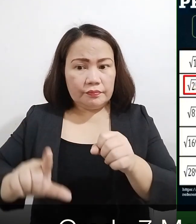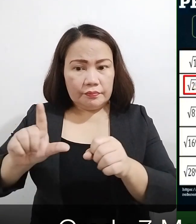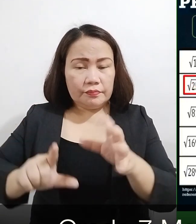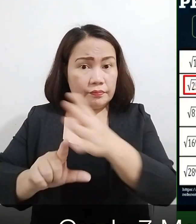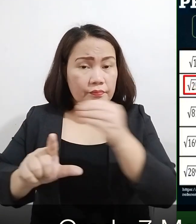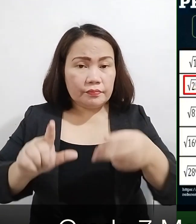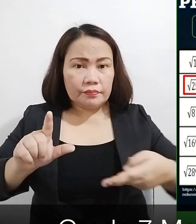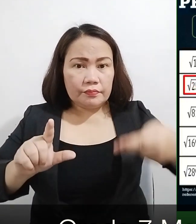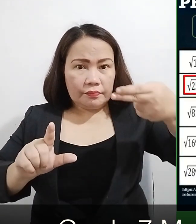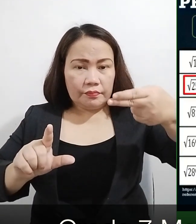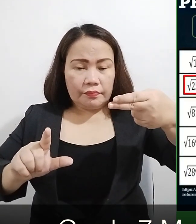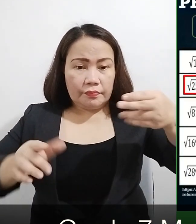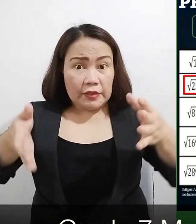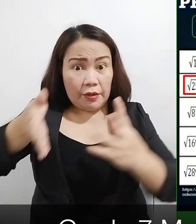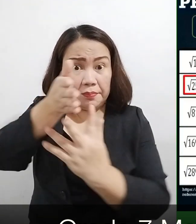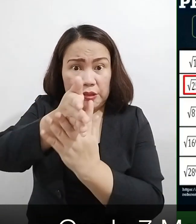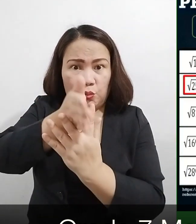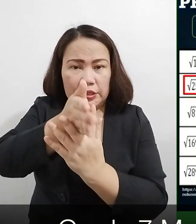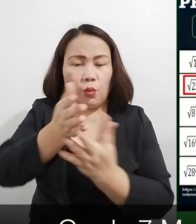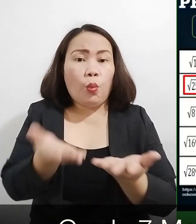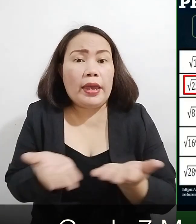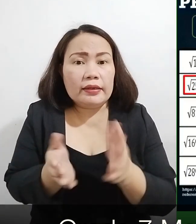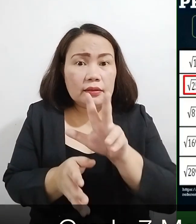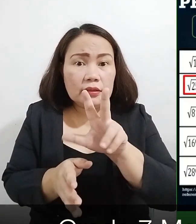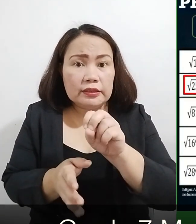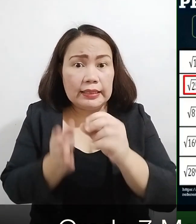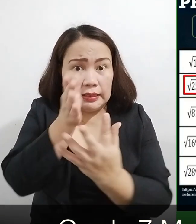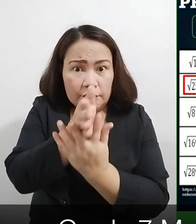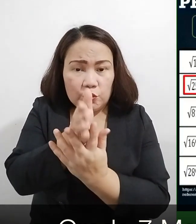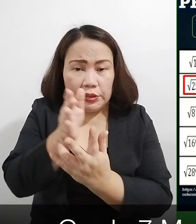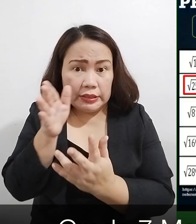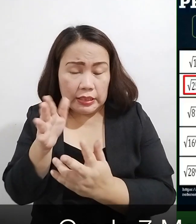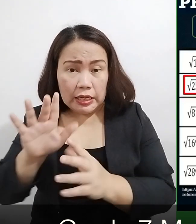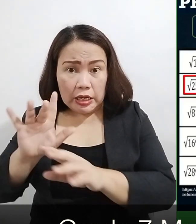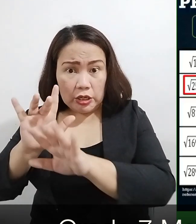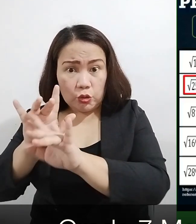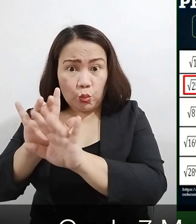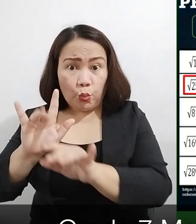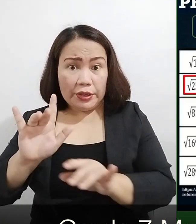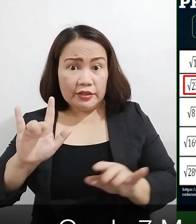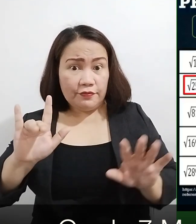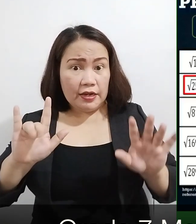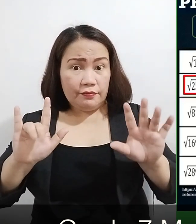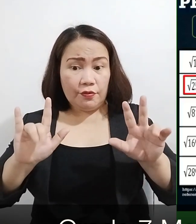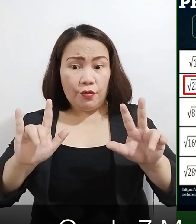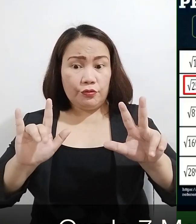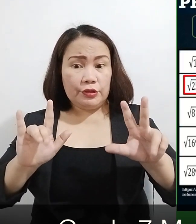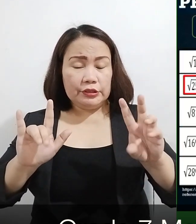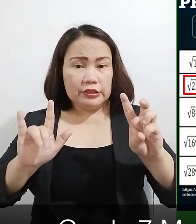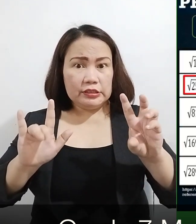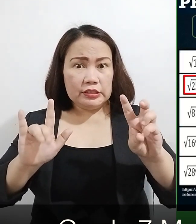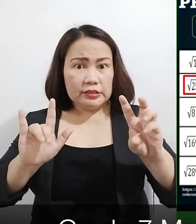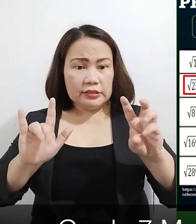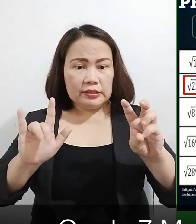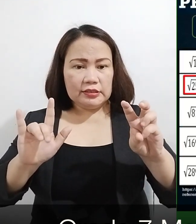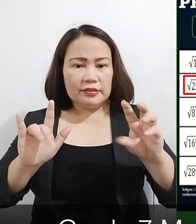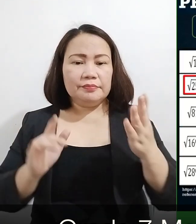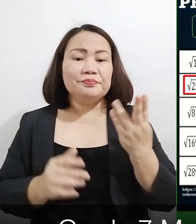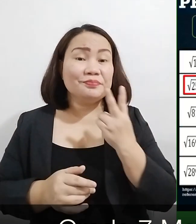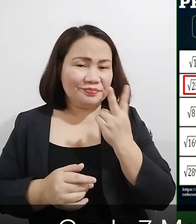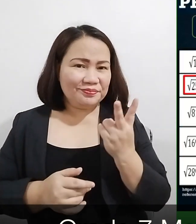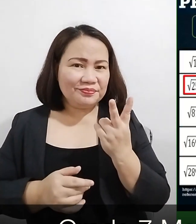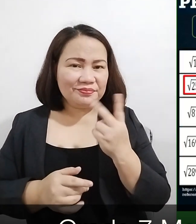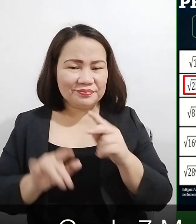at yung mas mataas. Okay? So, square root of 30 is greater than square root of 25 but